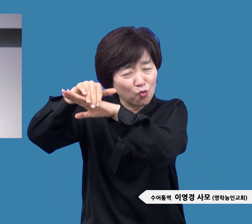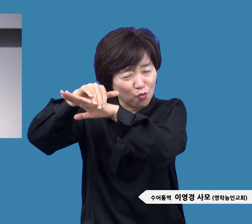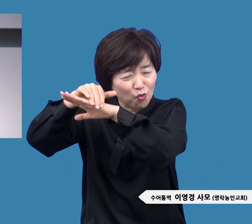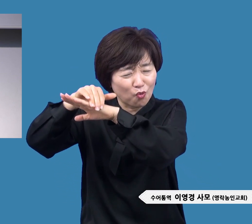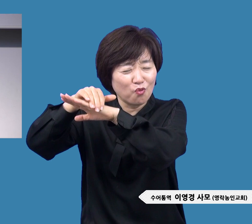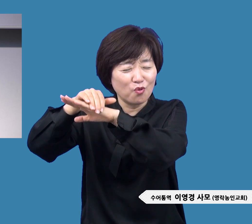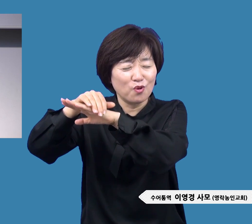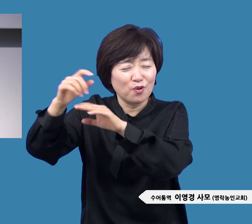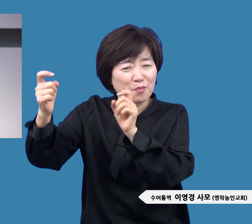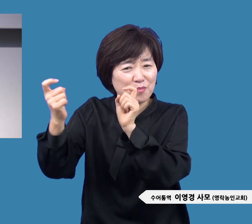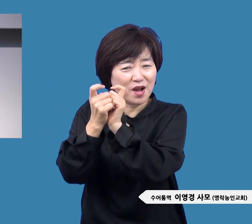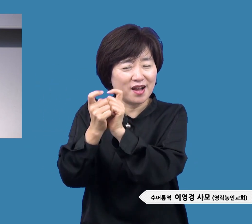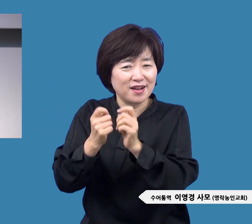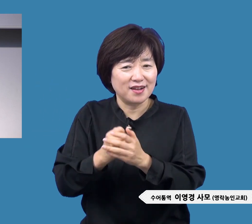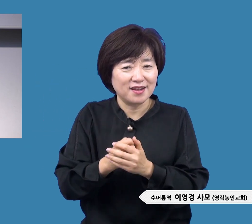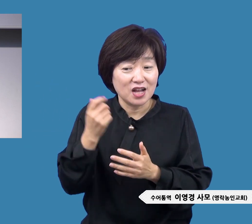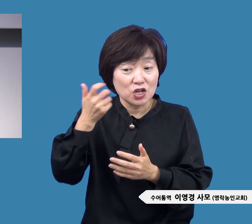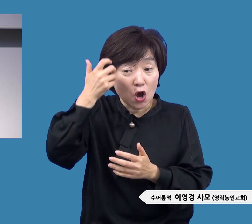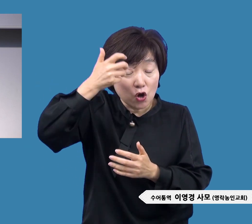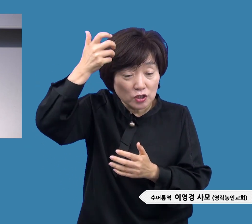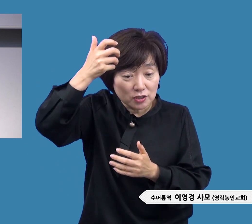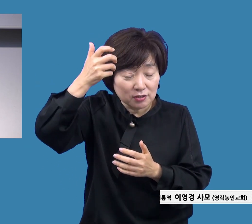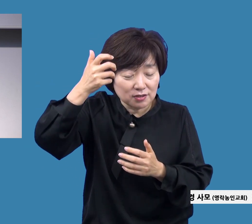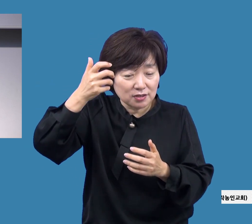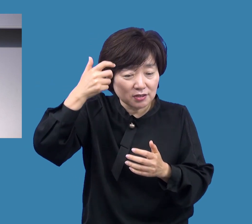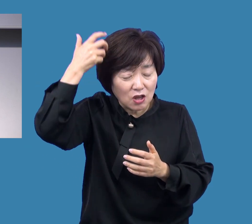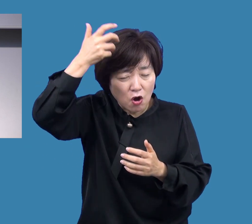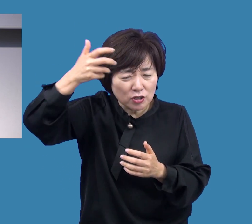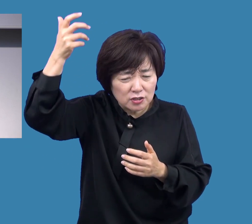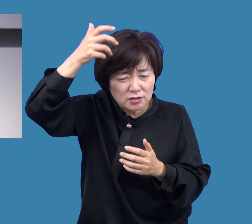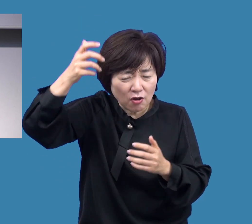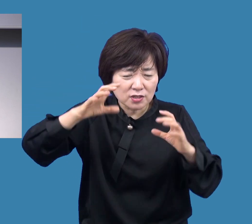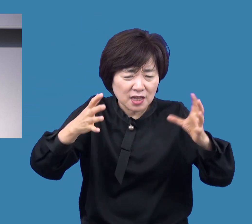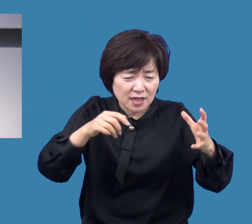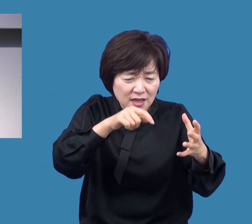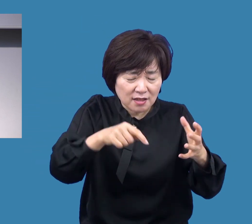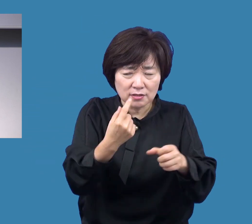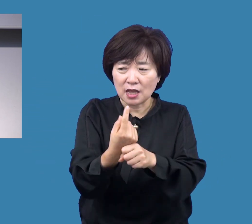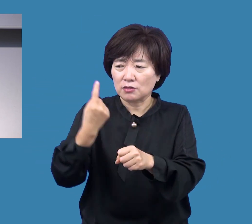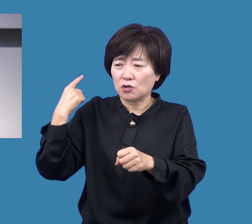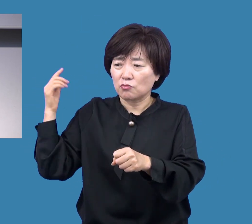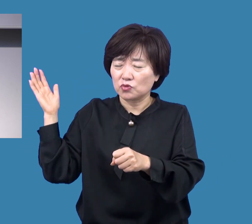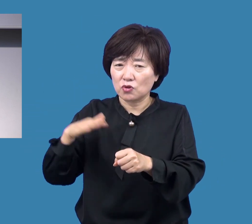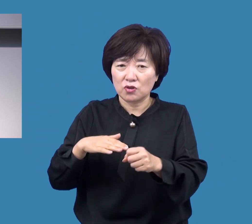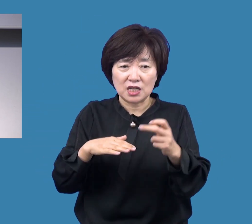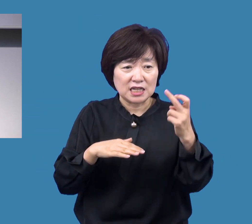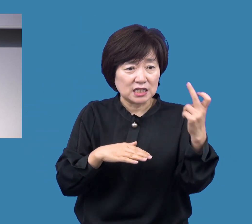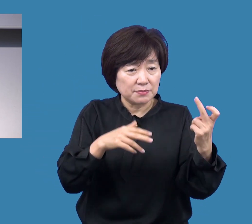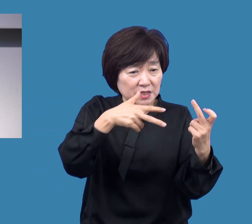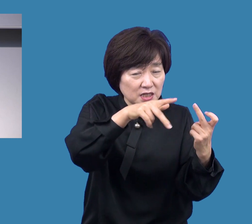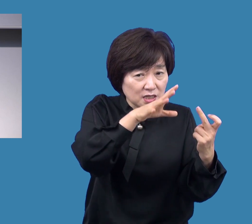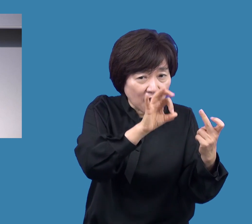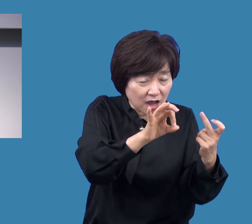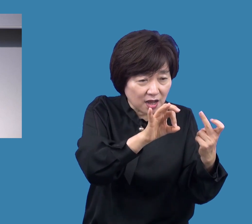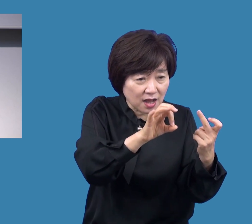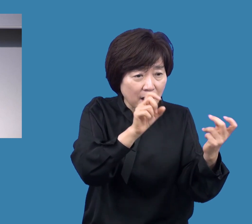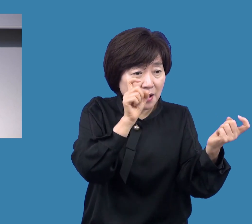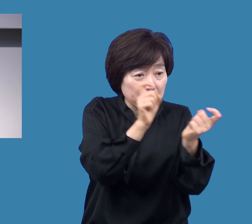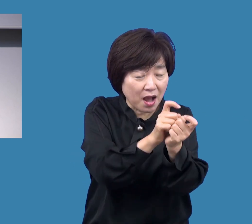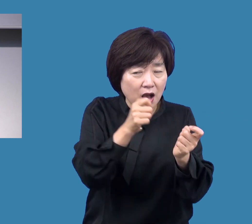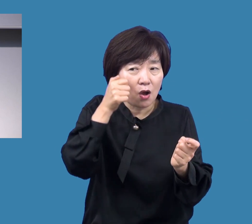것 같아요. 사실 제가 영적 세계의 원리들을 살펴본 건 작년부터 살펴보기 시작한 건데 12장 은사장이 딱 오순절